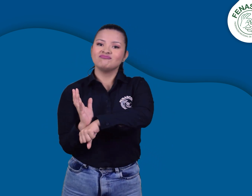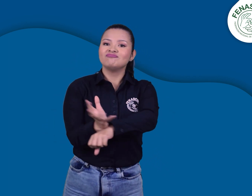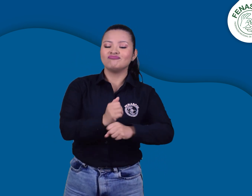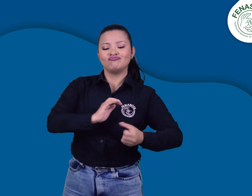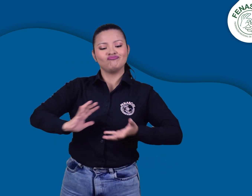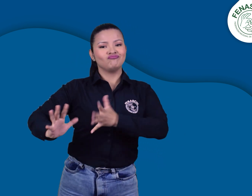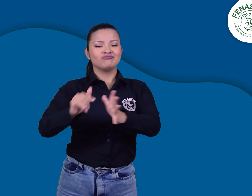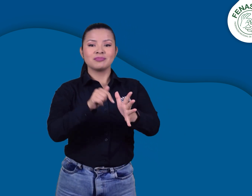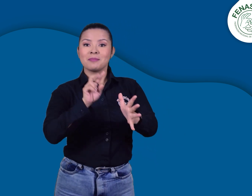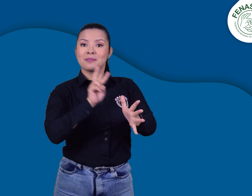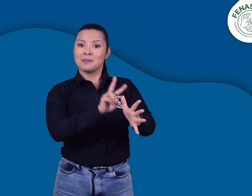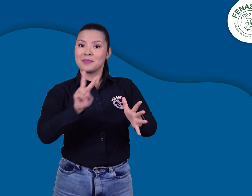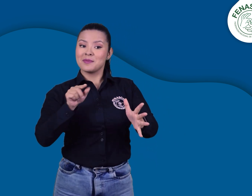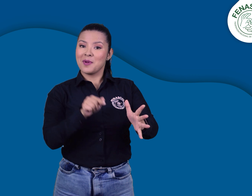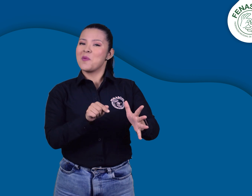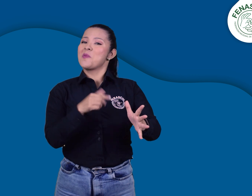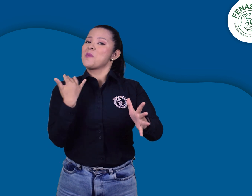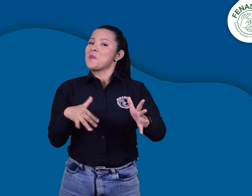fundamentales para una expresión artística en visual vernacular.